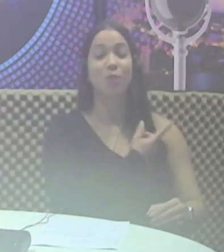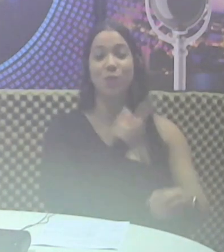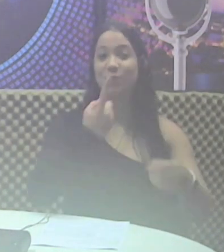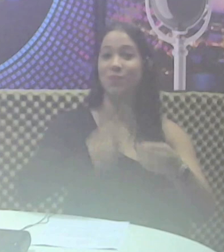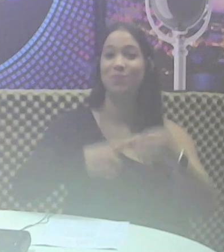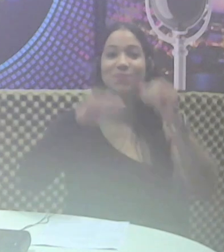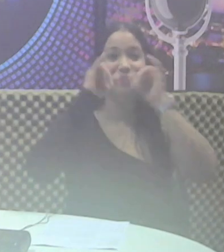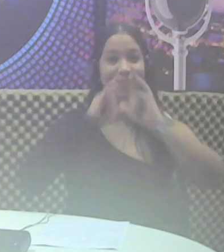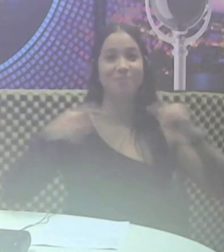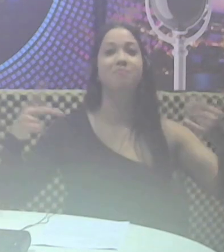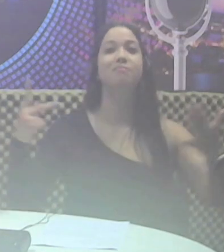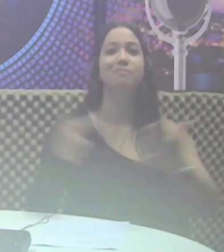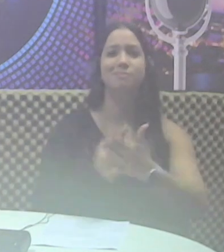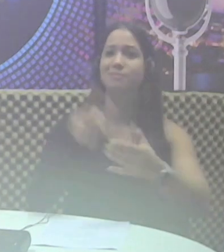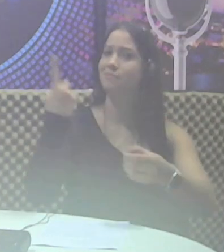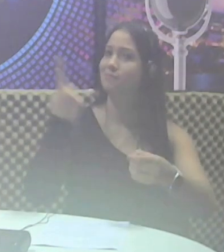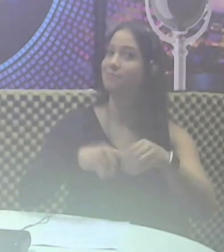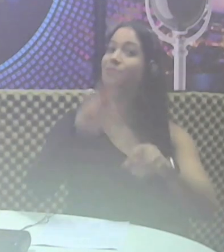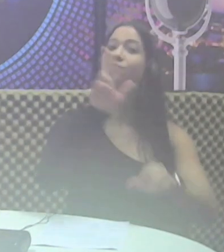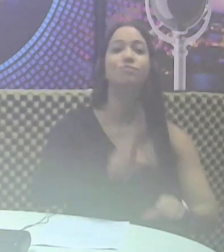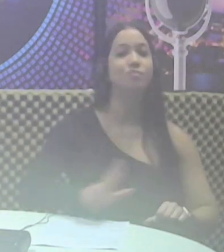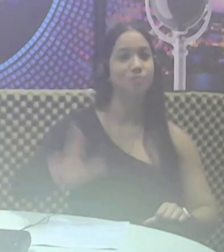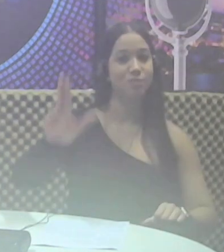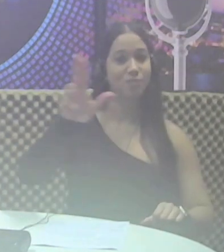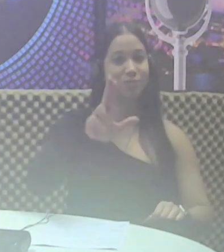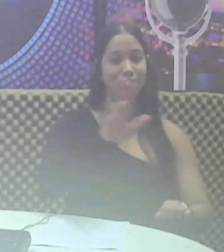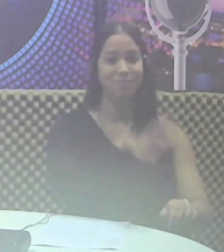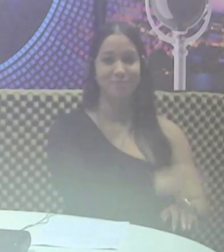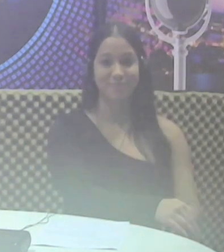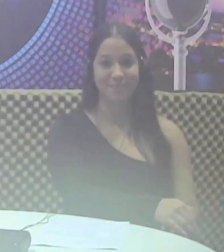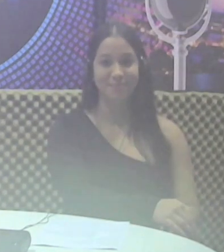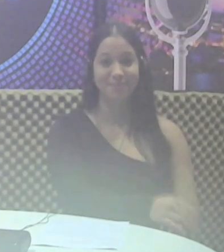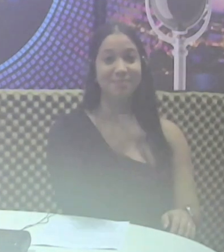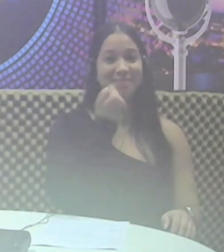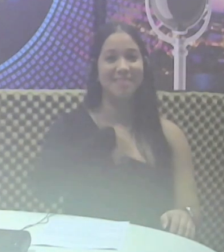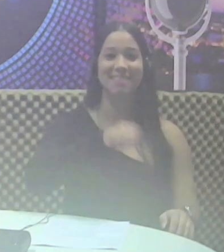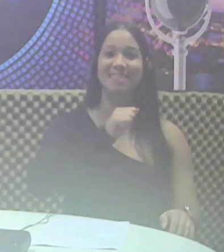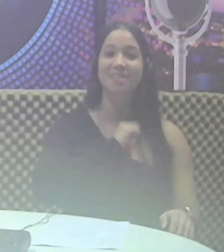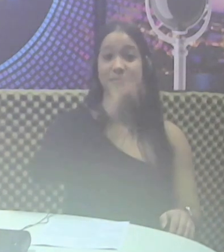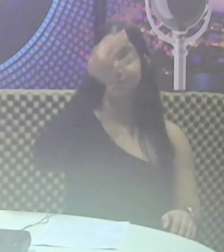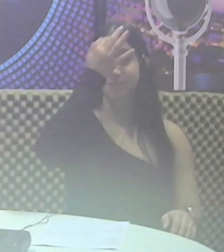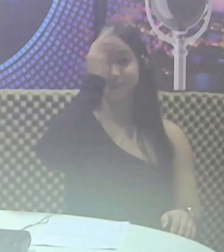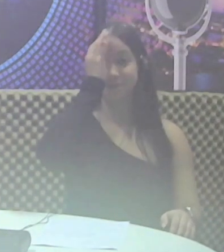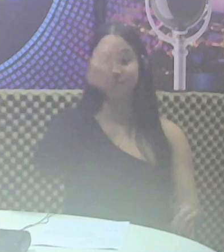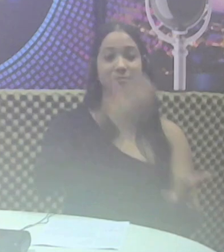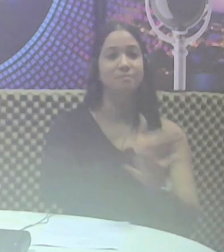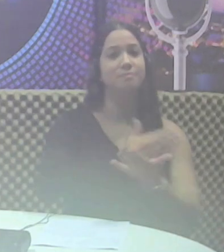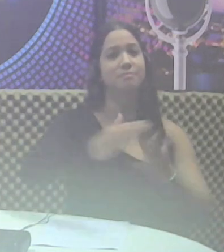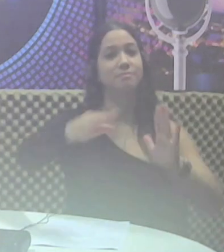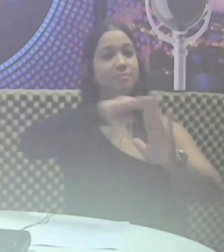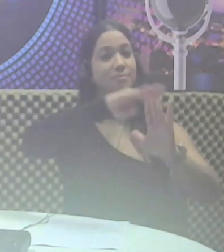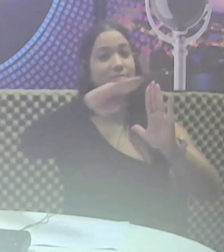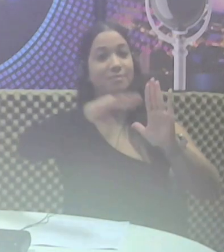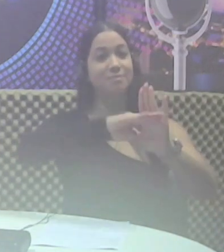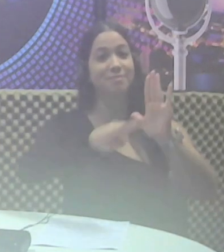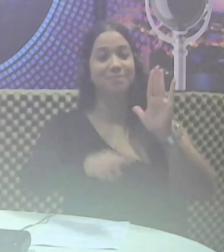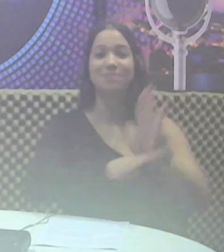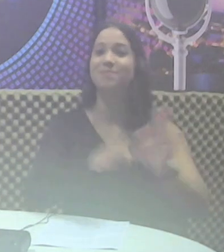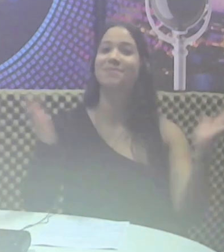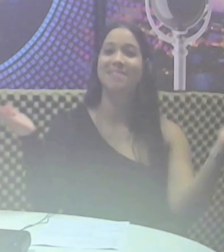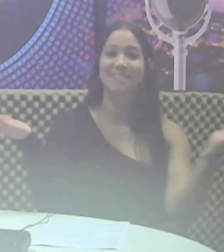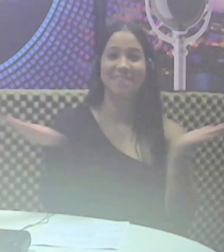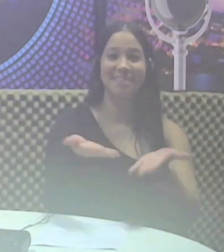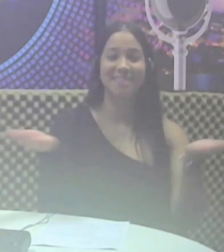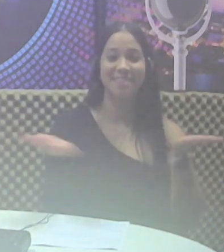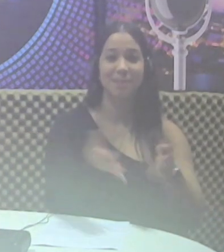com um boletim de notícias sobre o que de fato acontece em Uberlândia. Eu sou Fernando Natalio e começamos com os